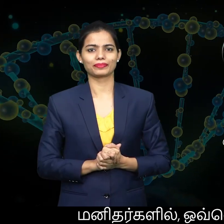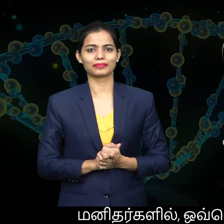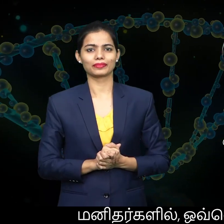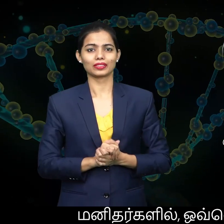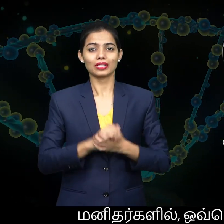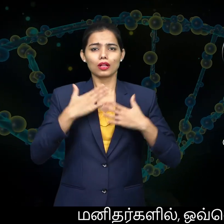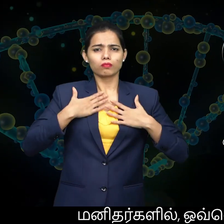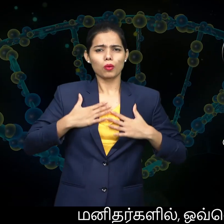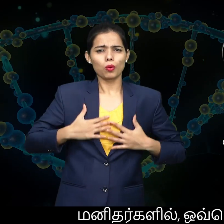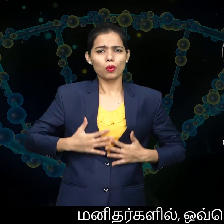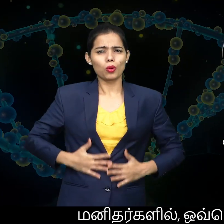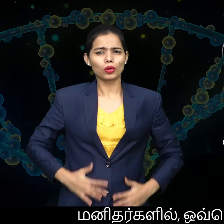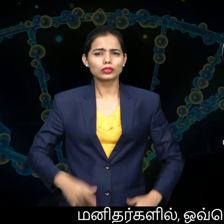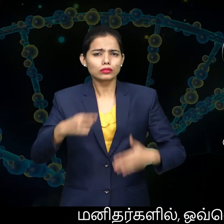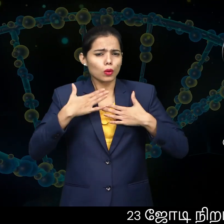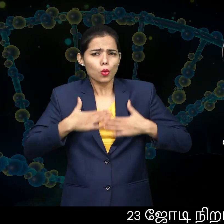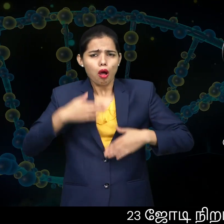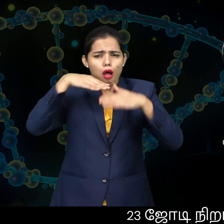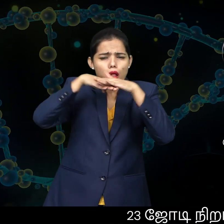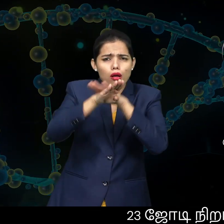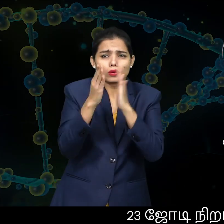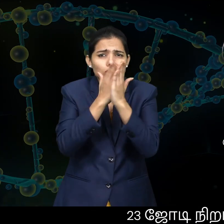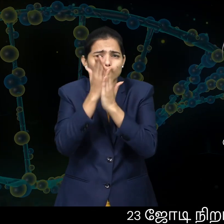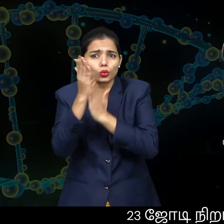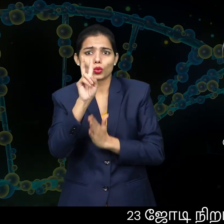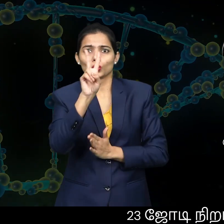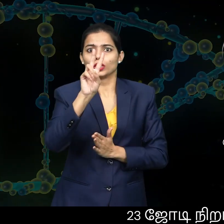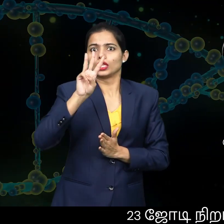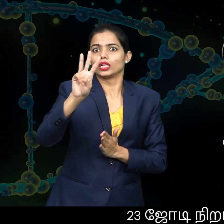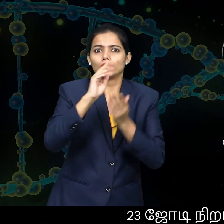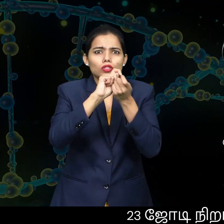மனிதர்களில் ஒவ்வொரு உயிரணுக்களிலும் 23 ஜோடி நிறப்புரிகள் உள்ளன.